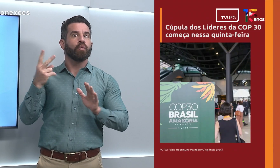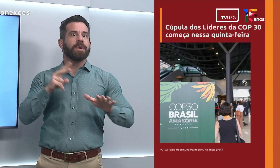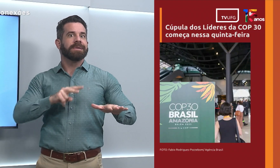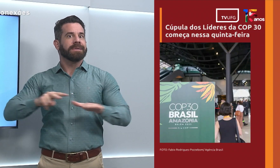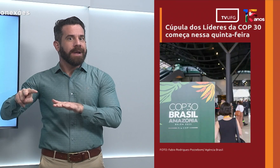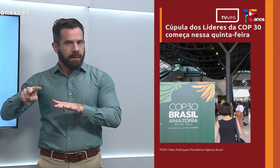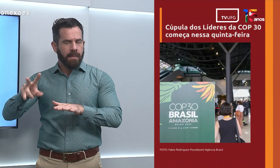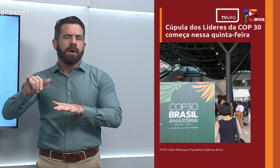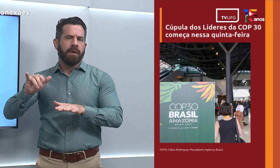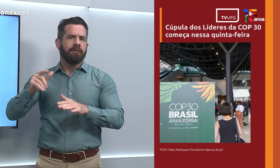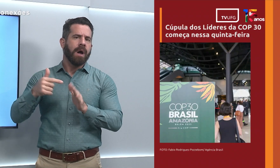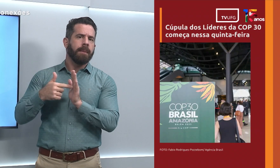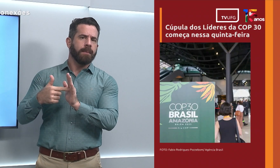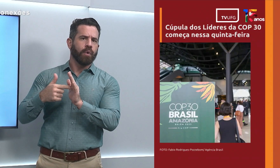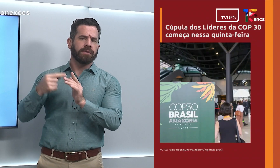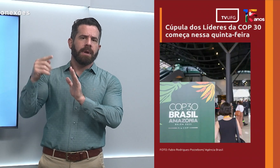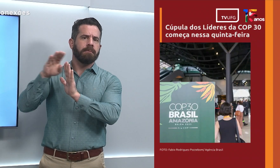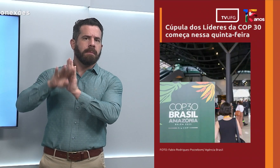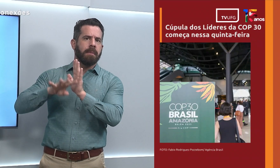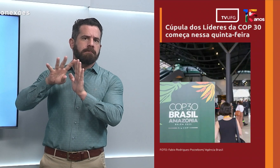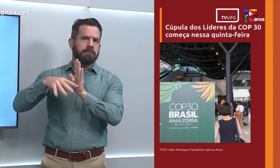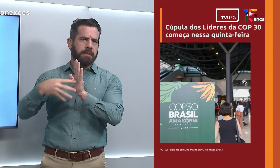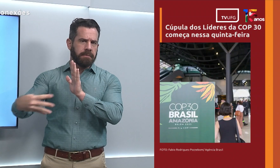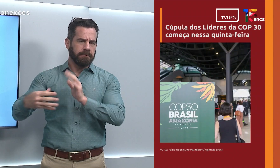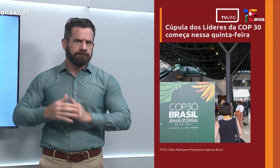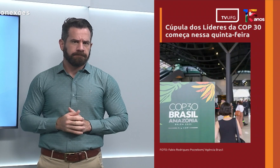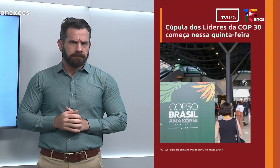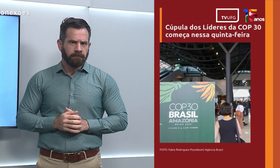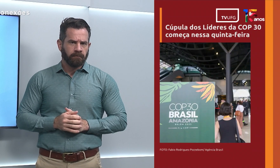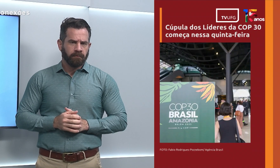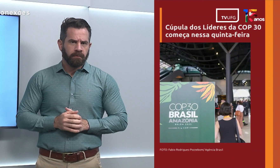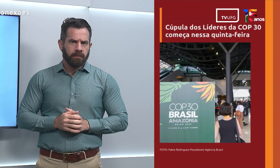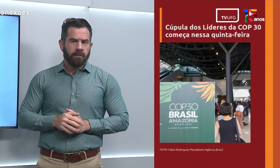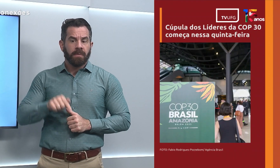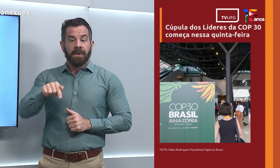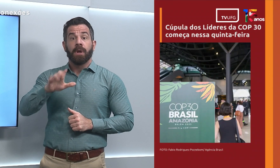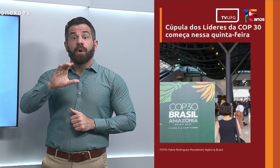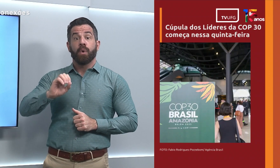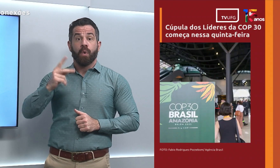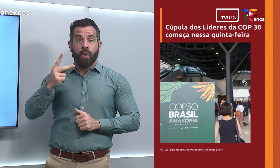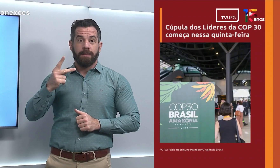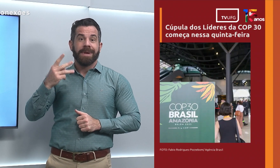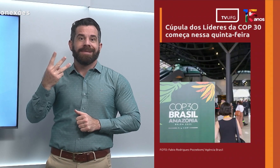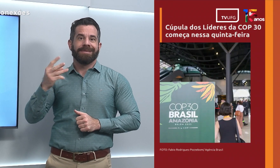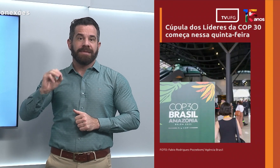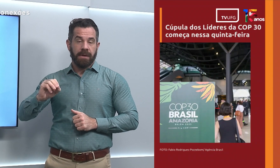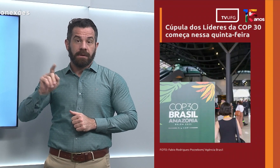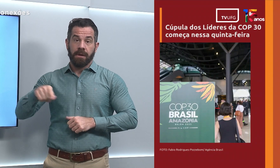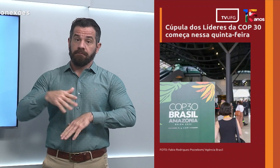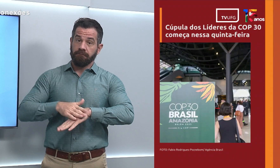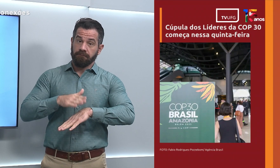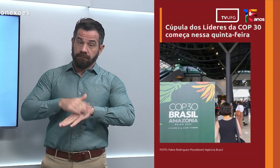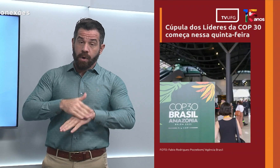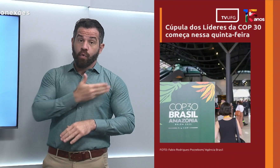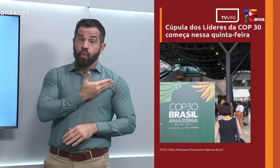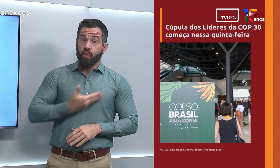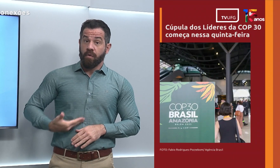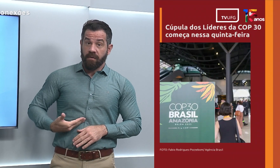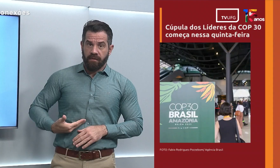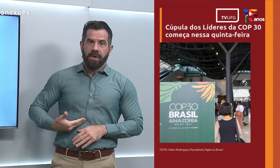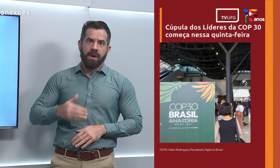de evento. Bom, e a COP30 e a cúpula é organizada pela Presidência da República e